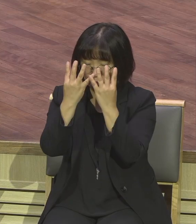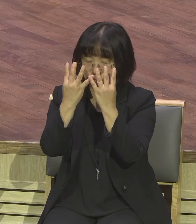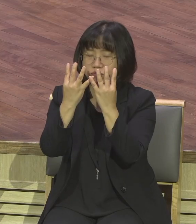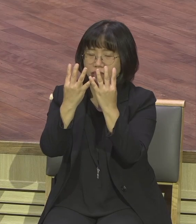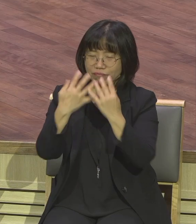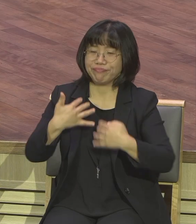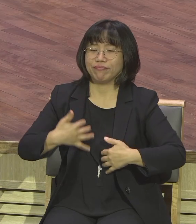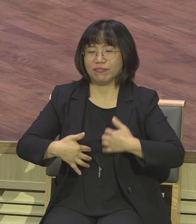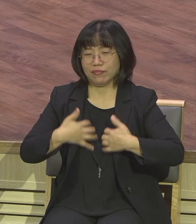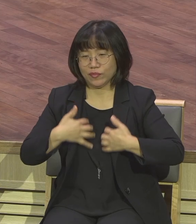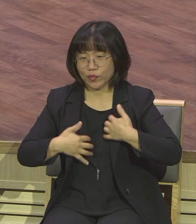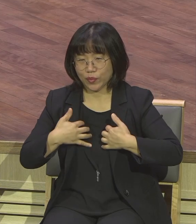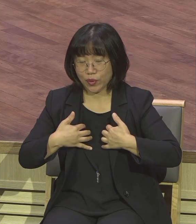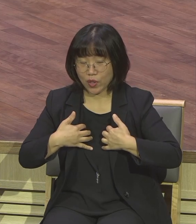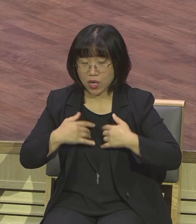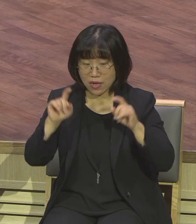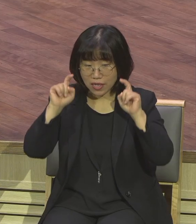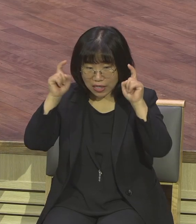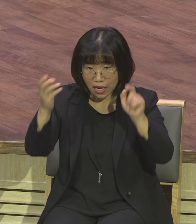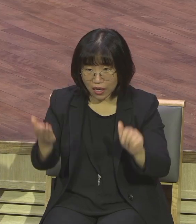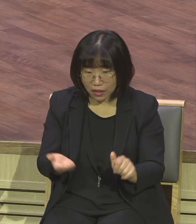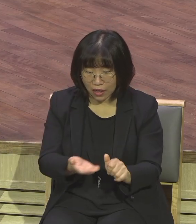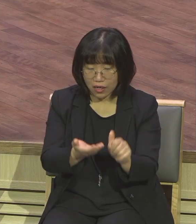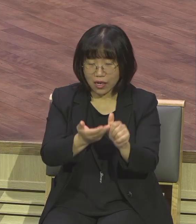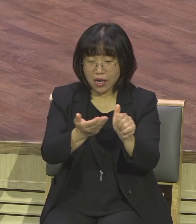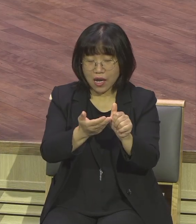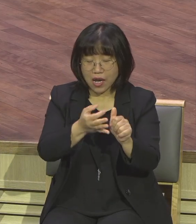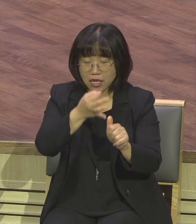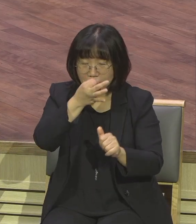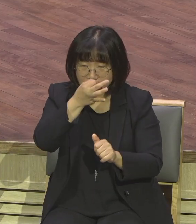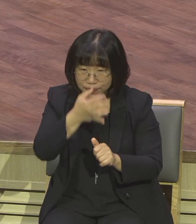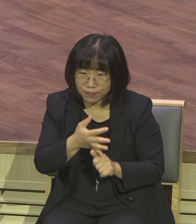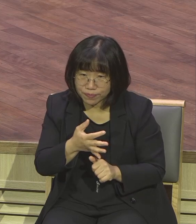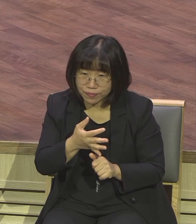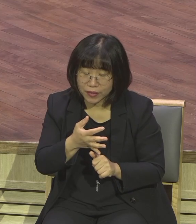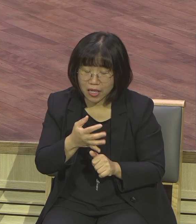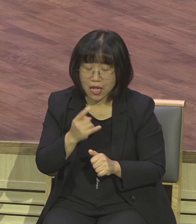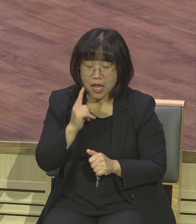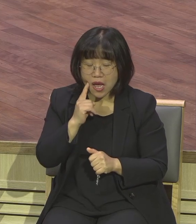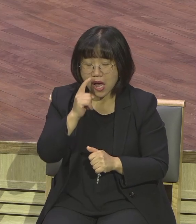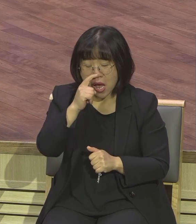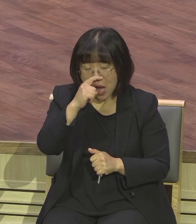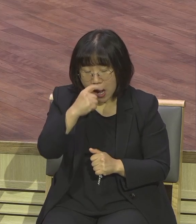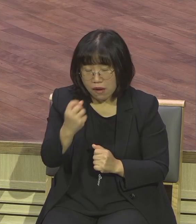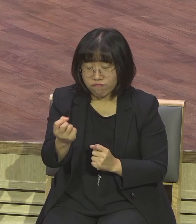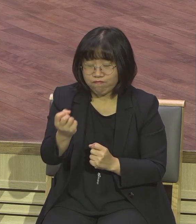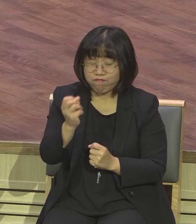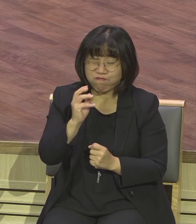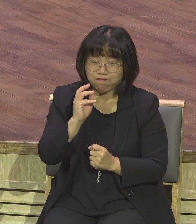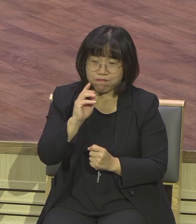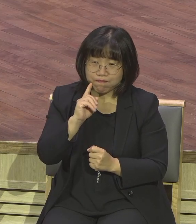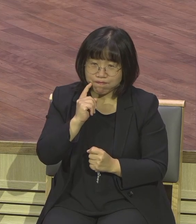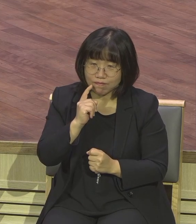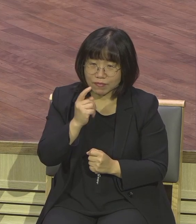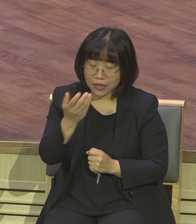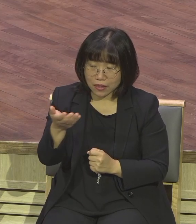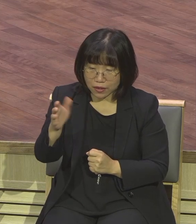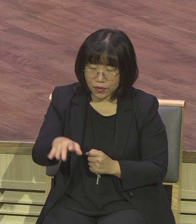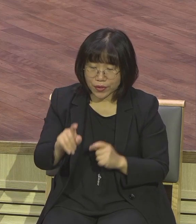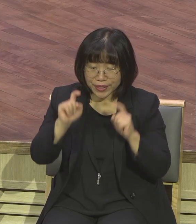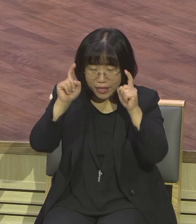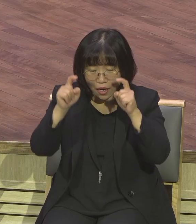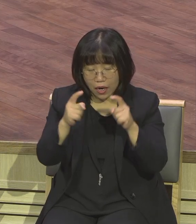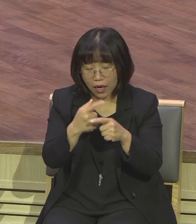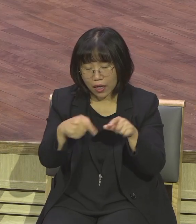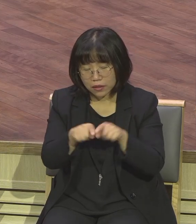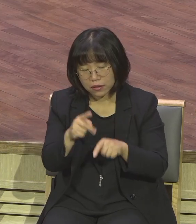생활하면서 목동 그 광야에서 말이요 뭐 사오도 못 세수도 못하고 그 양들 같이 자고 같이 일어나서